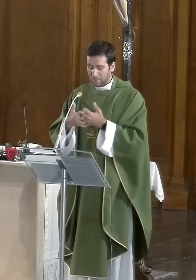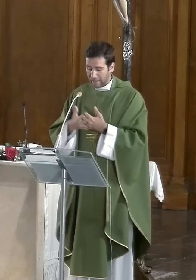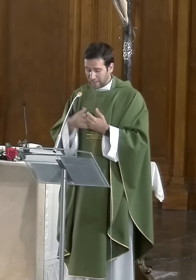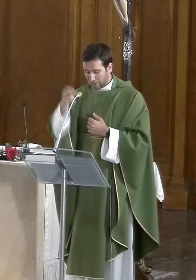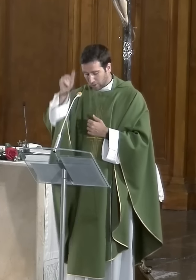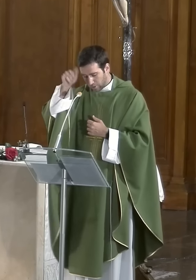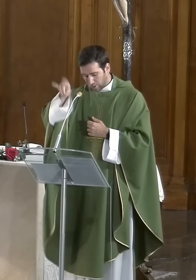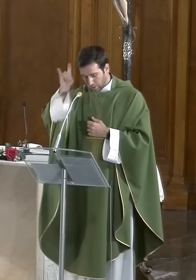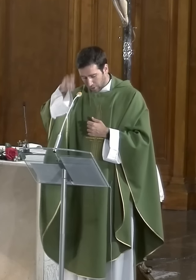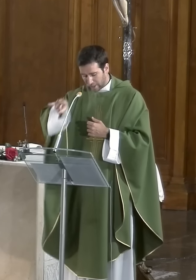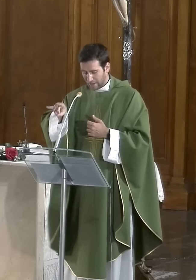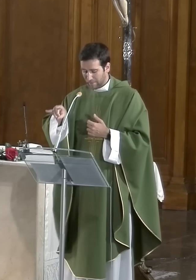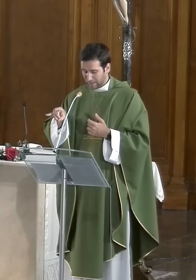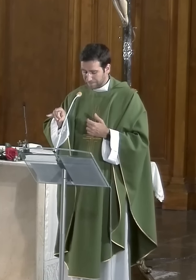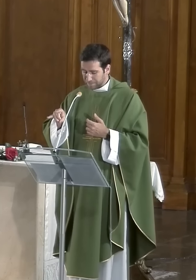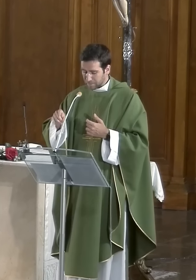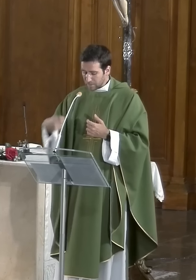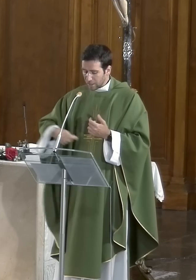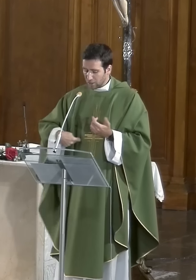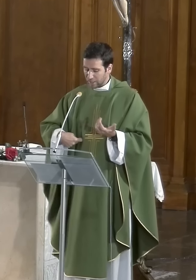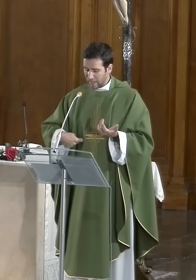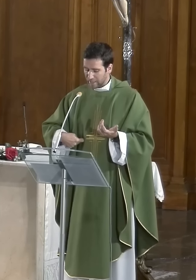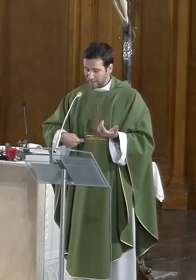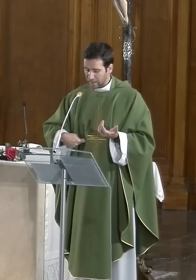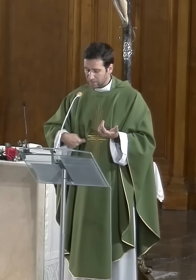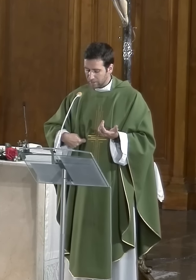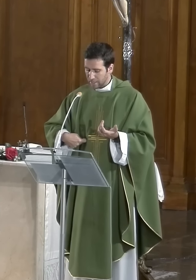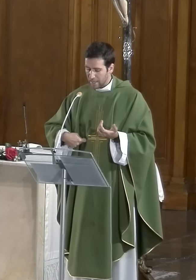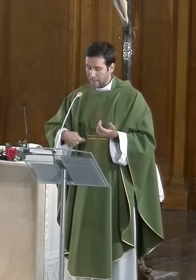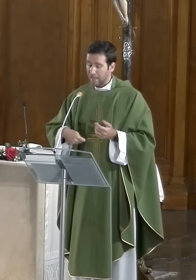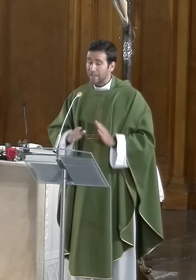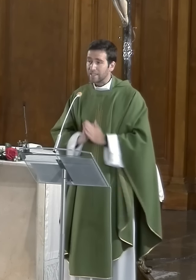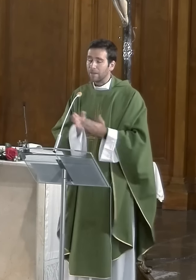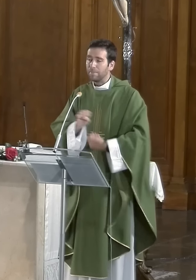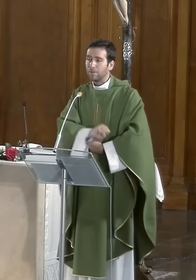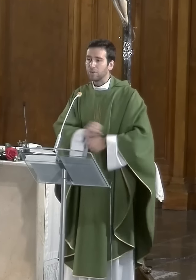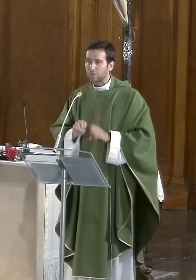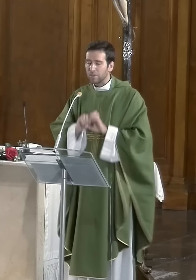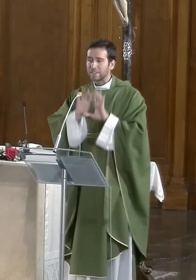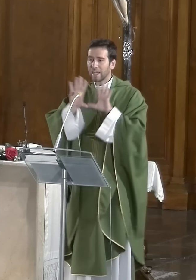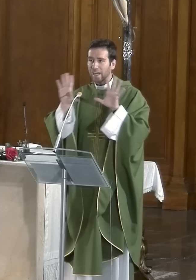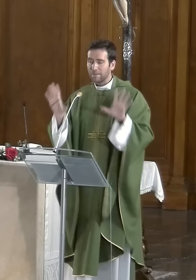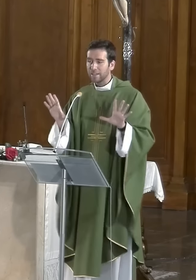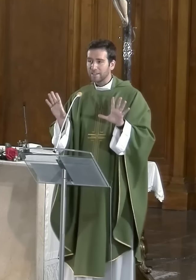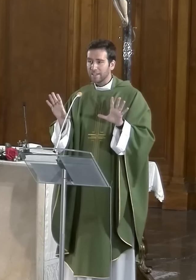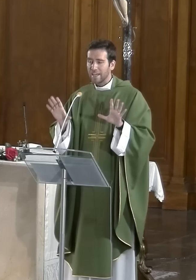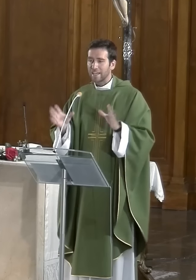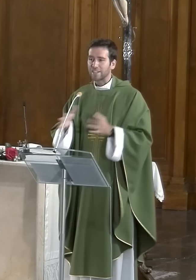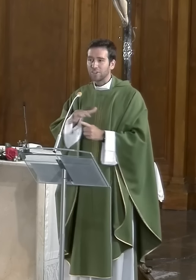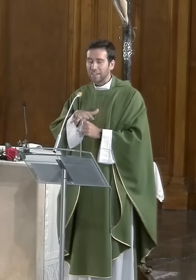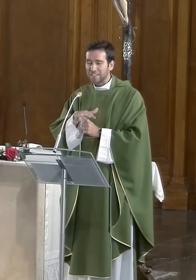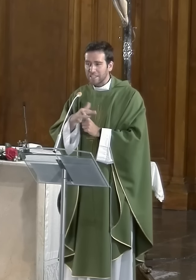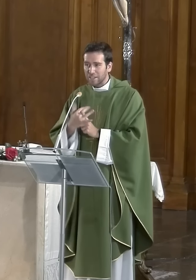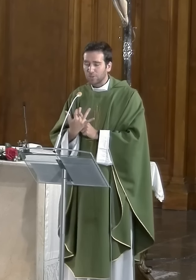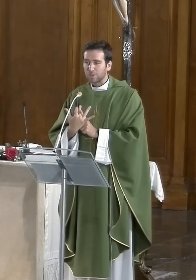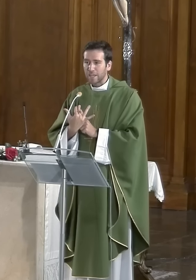combatir contra el mal, contra la tentación. Y San Pablo nos muestra claramente que son en esas